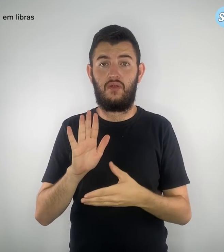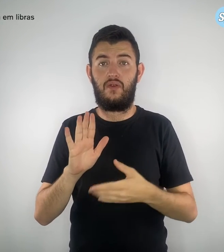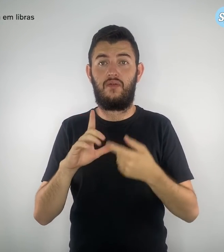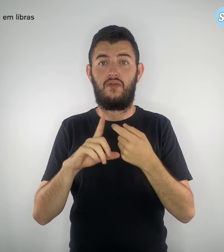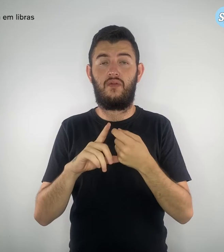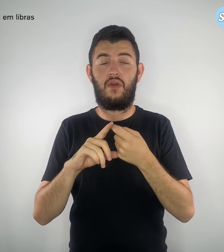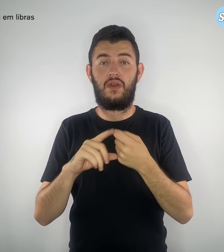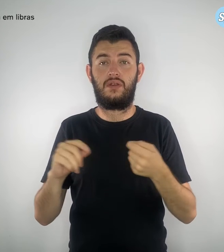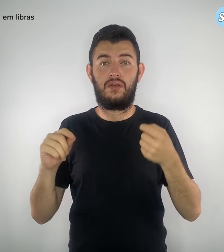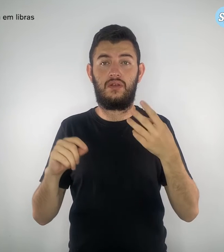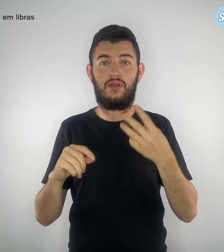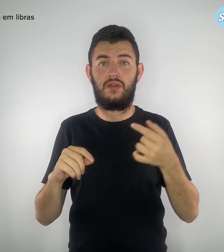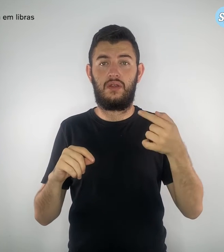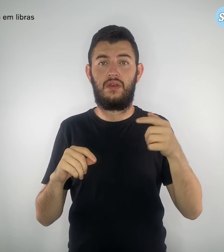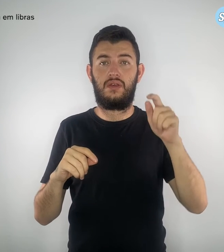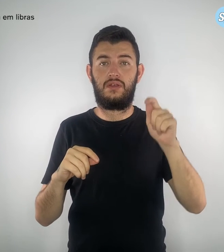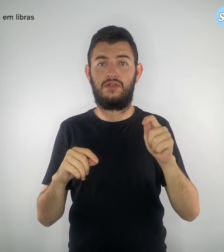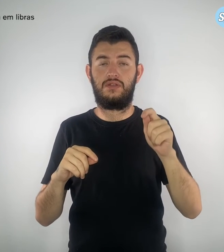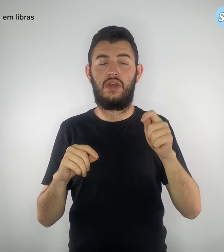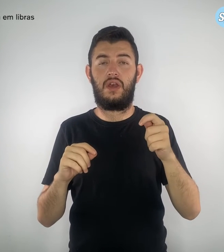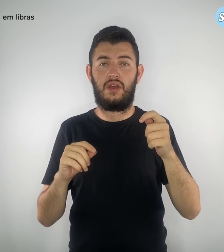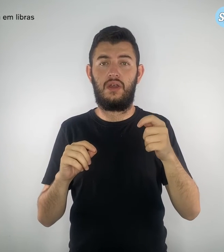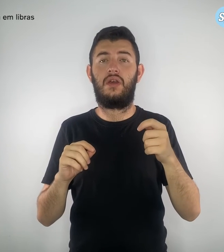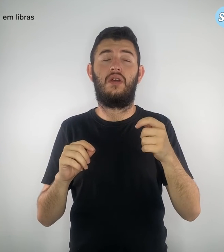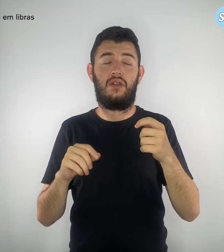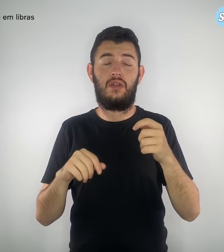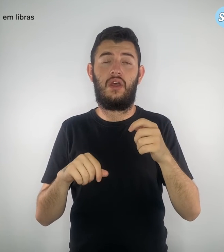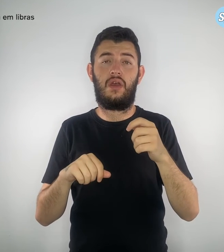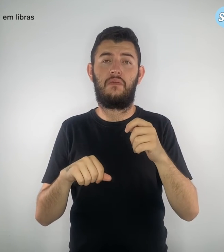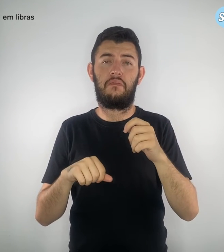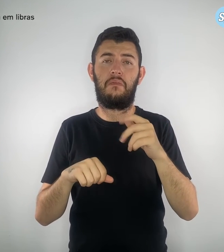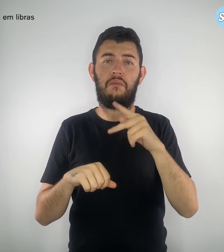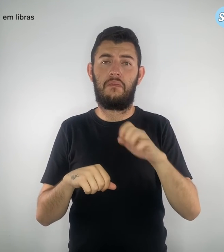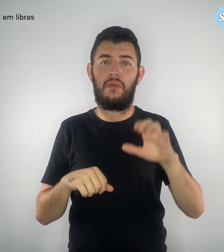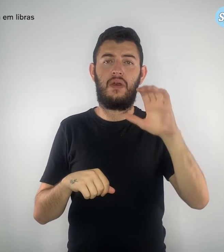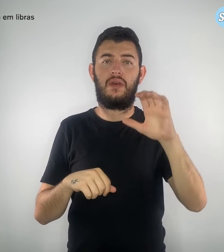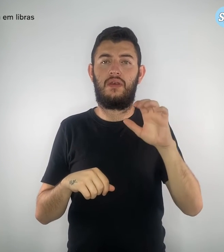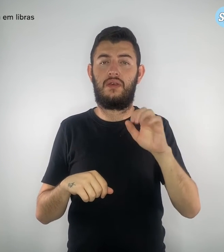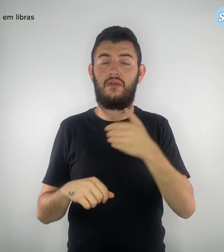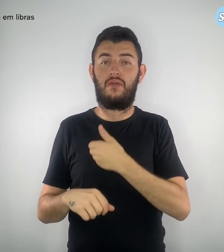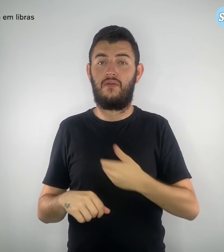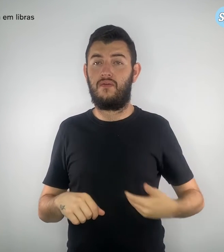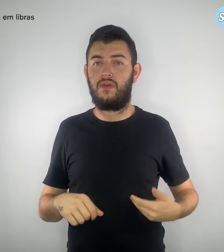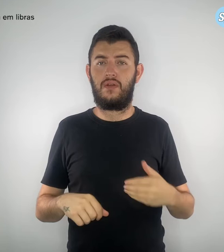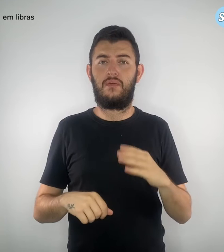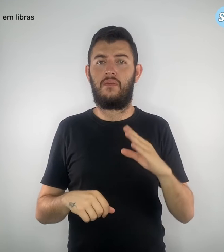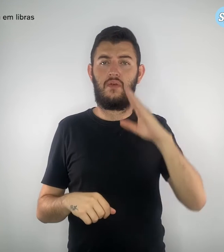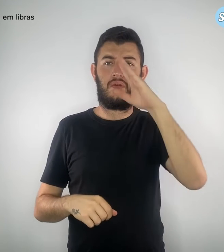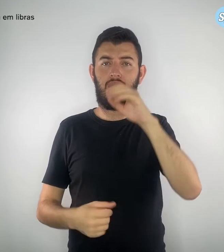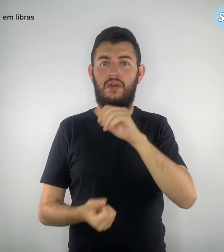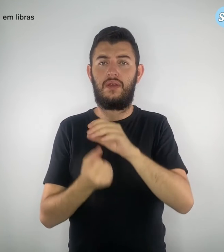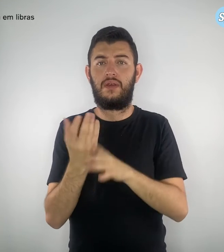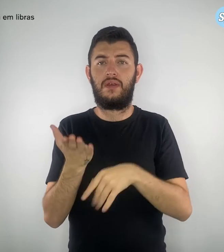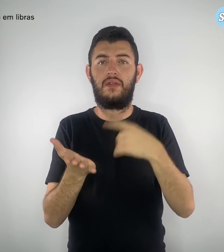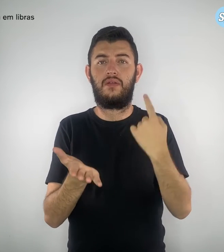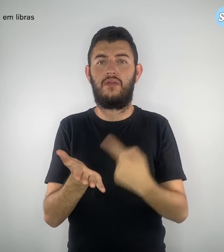PEC, o governo Jair Bolsonaro cria os denominados instrumentos de cooperação, que